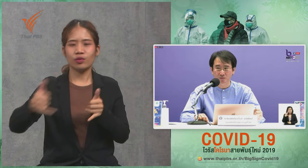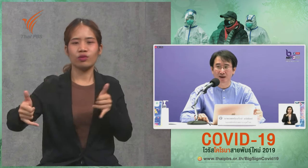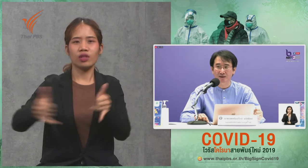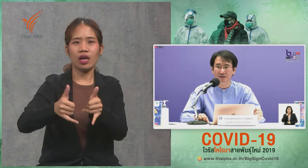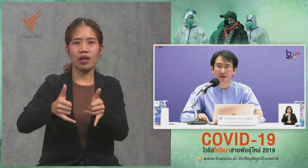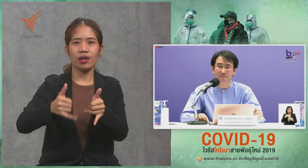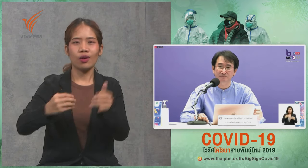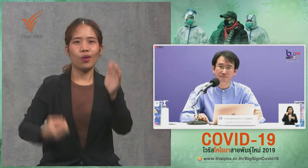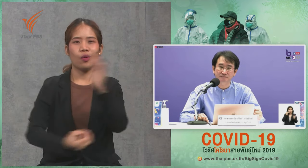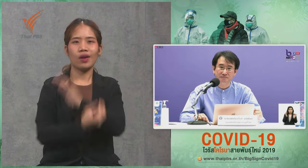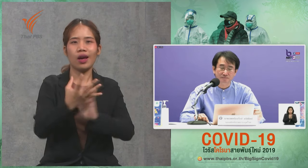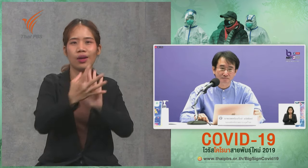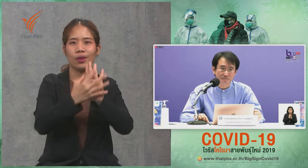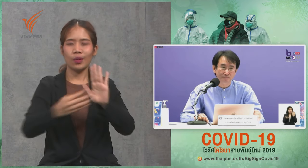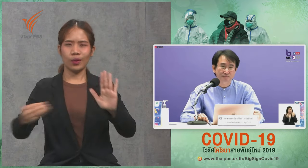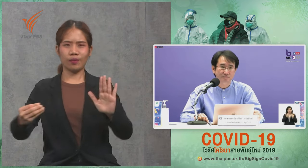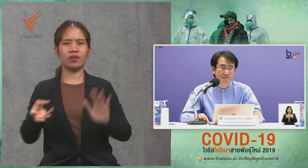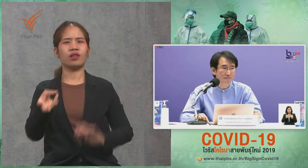ม่ได้สูงมากนะครับ